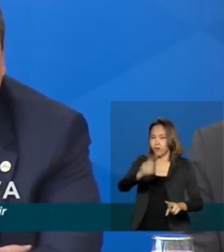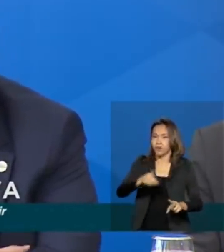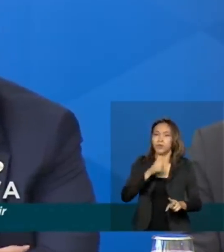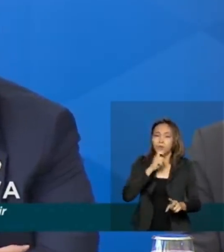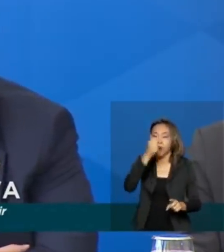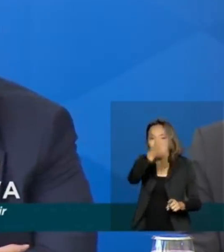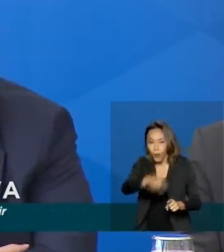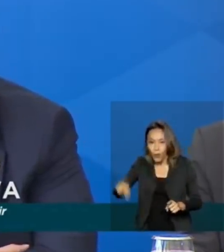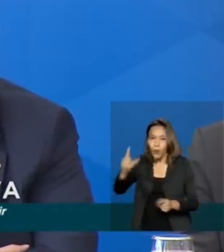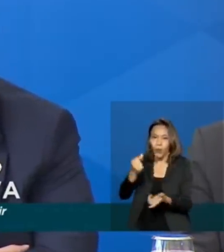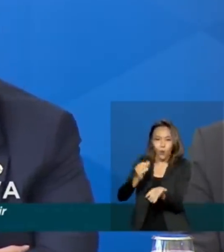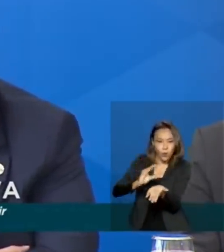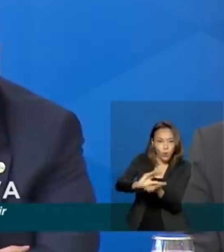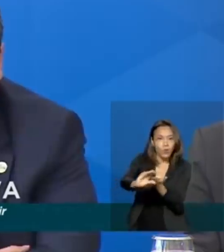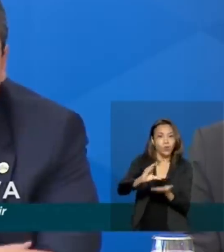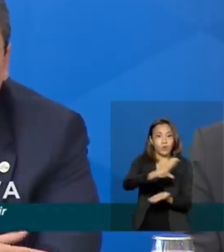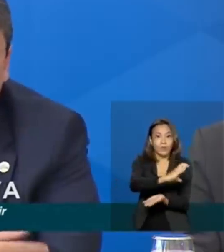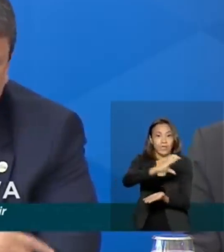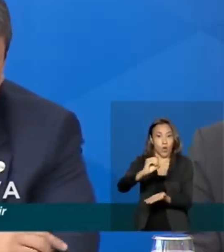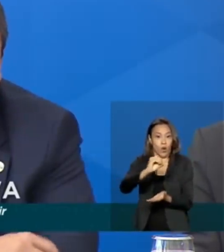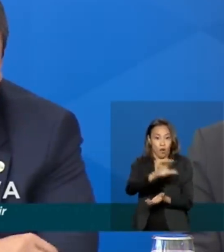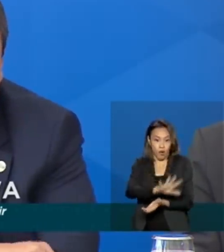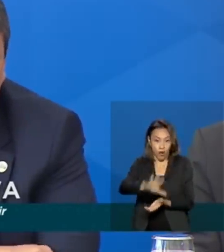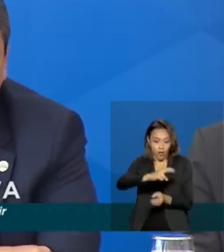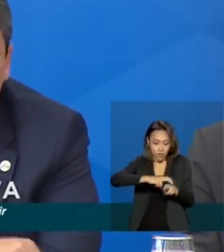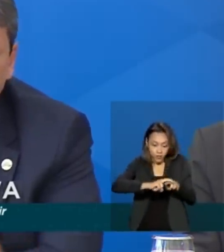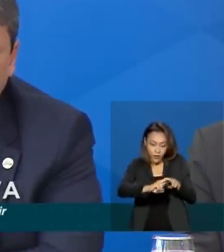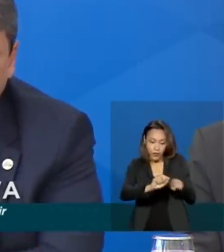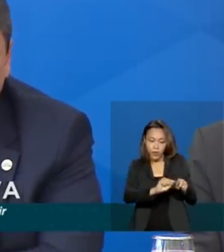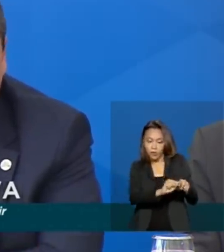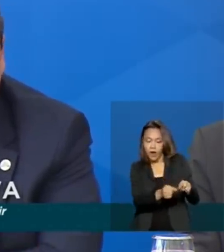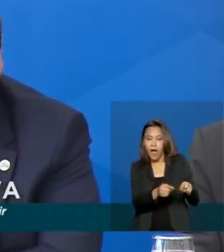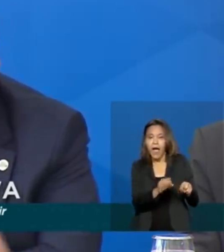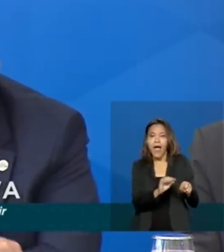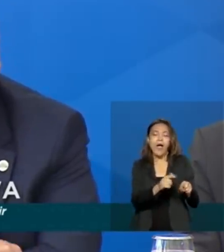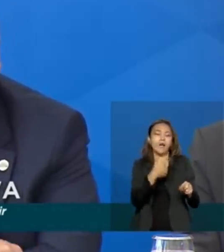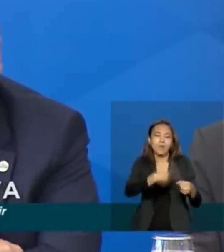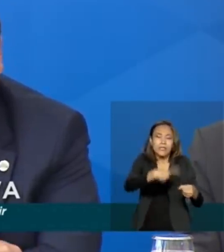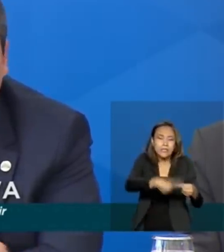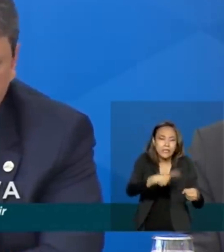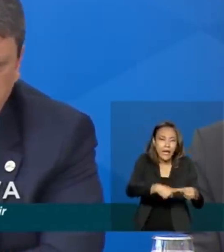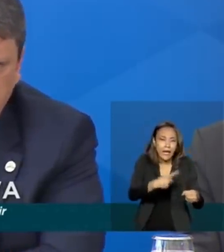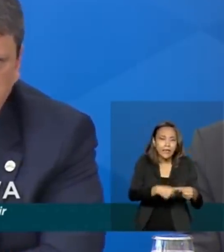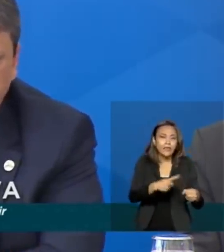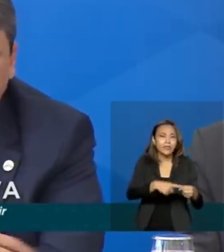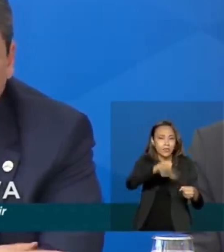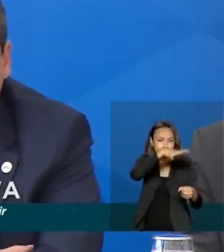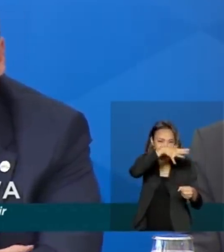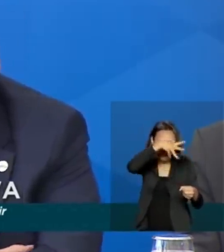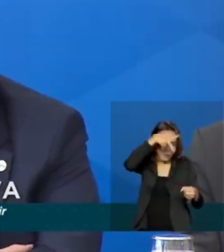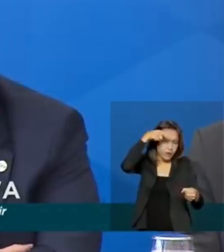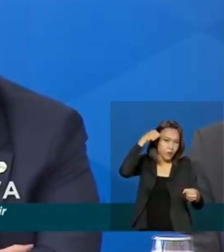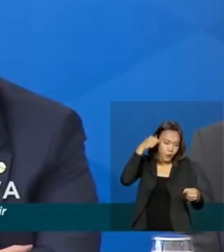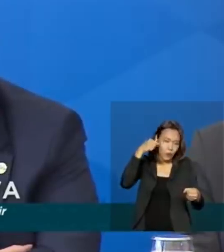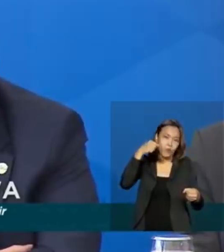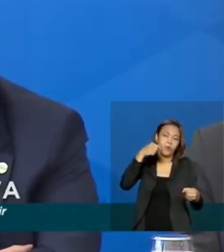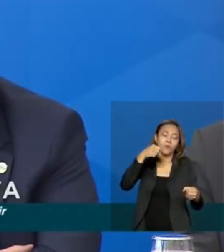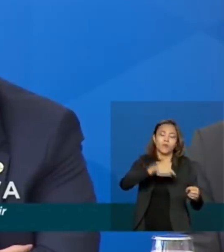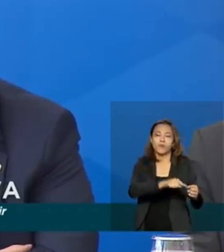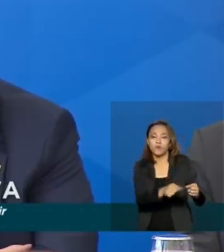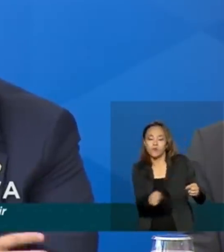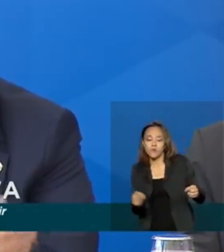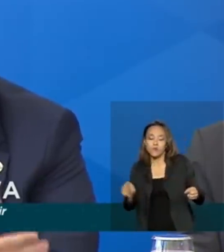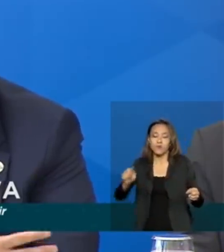ferrovia de integração do Centro-Oeste, que vai ligar Água Boa a Mara Rosa, Água Boa no Mato Grosso até Mara Rosa